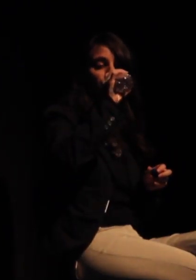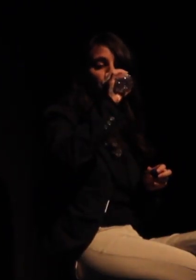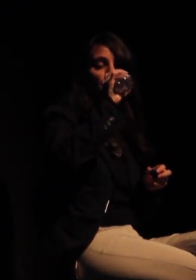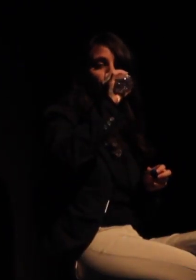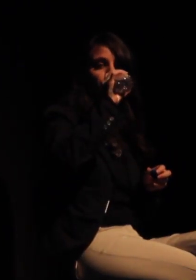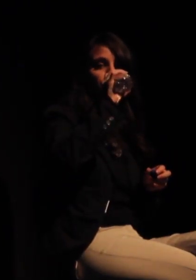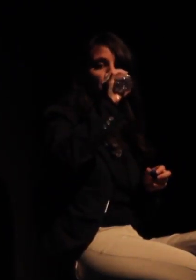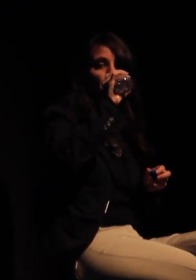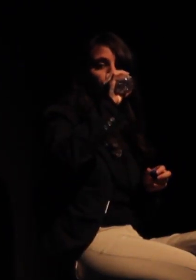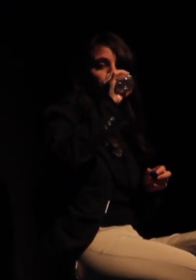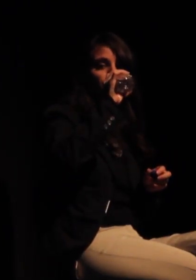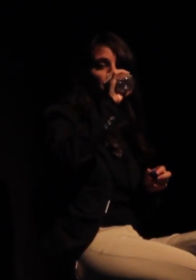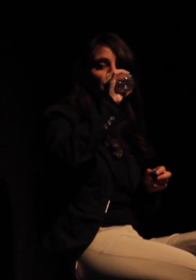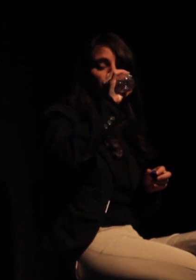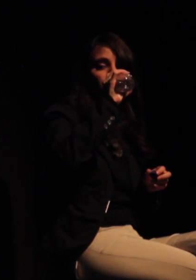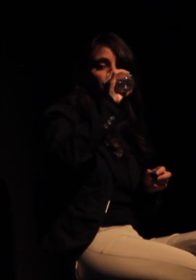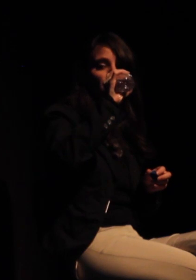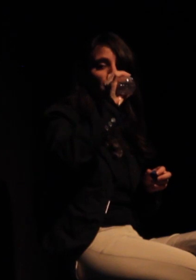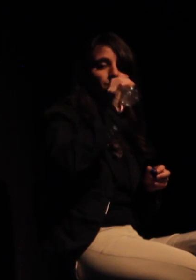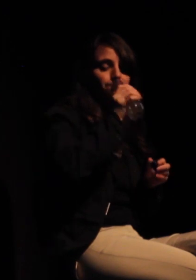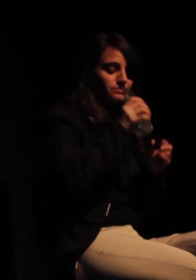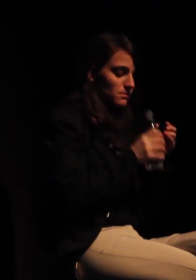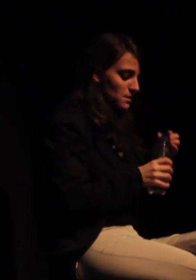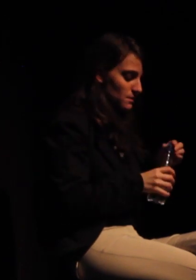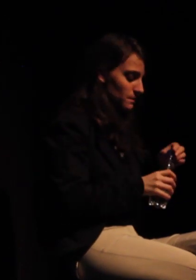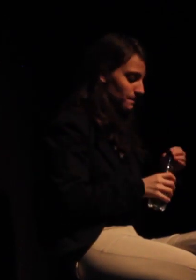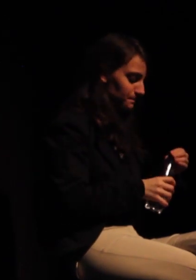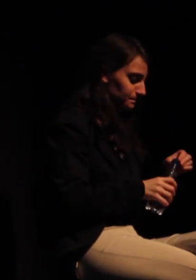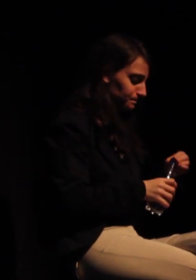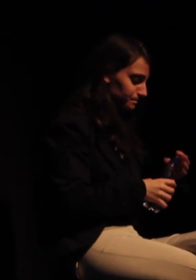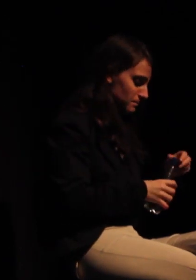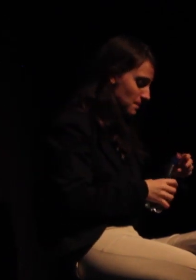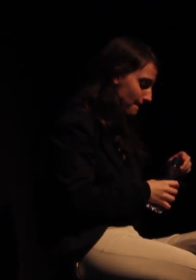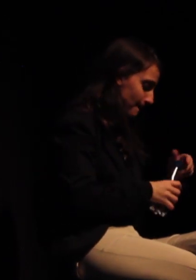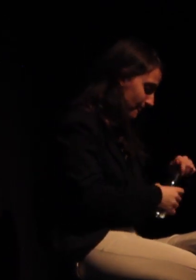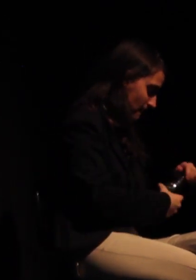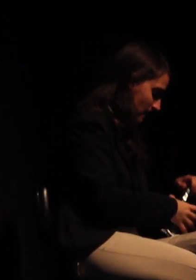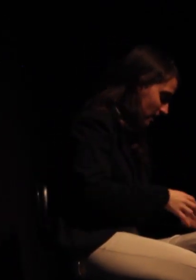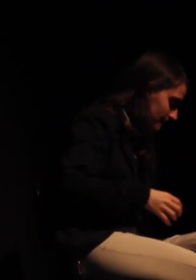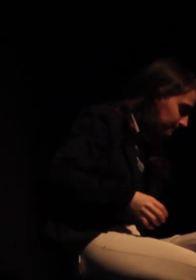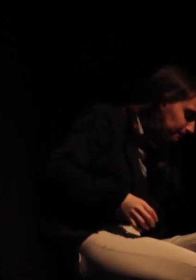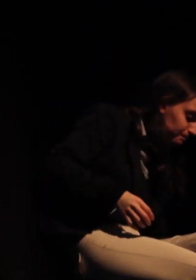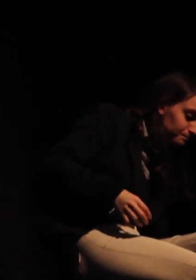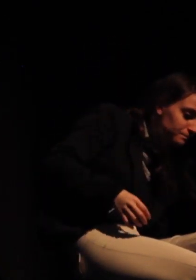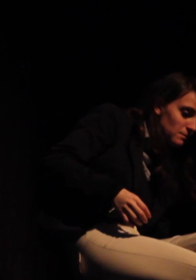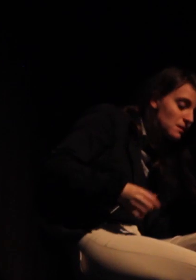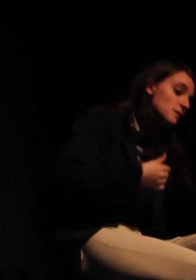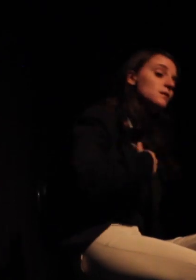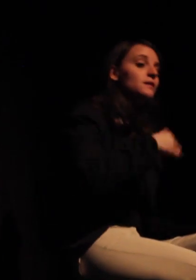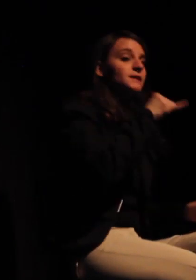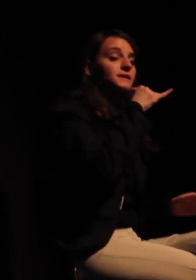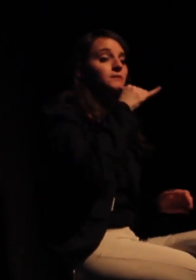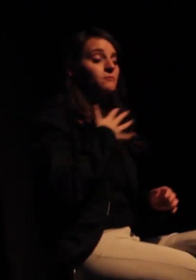cronistas, porque cada cronista tem um tipo e tem uma maneira e um modo. Eu, por exemplo, gosto